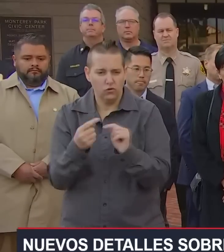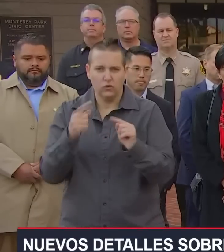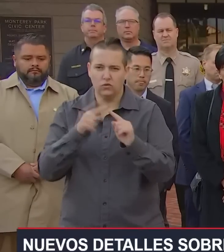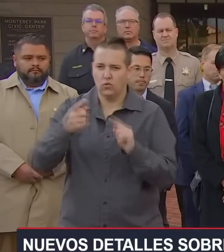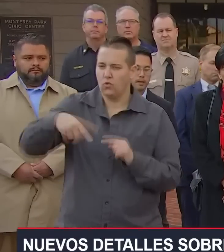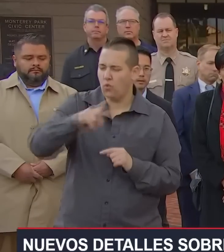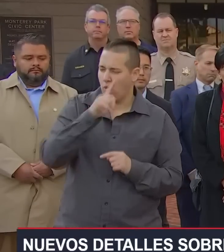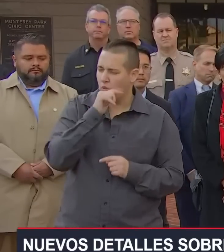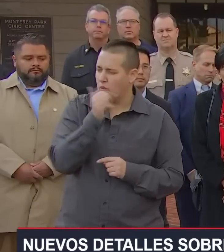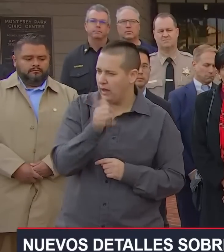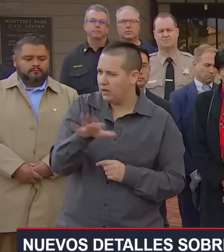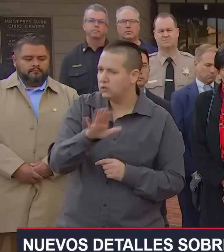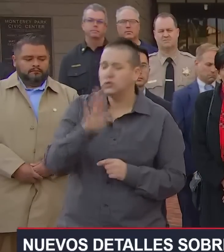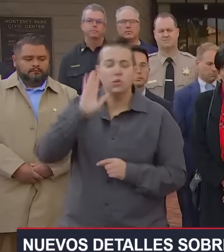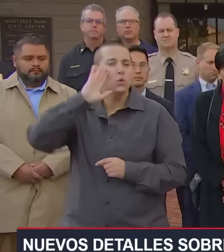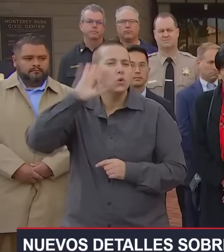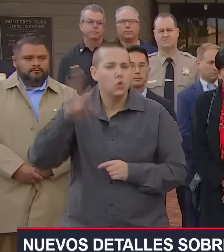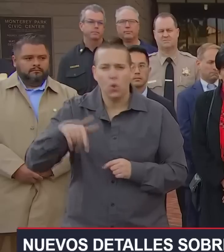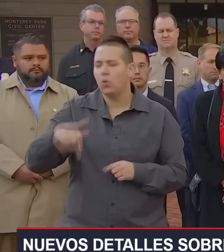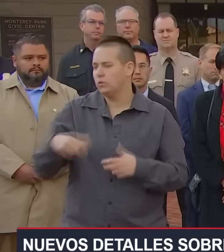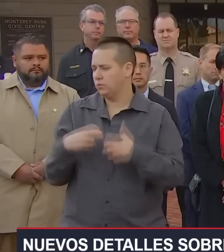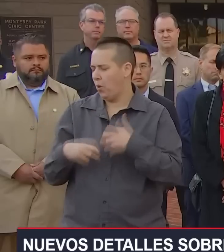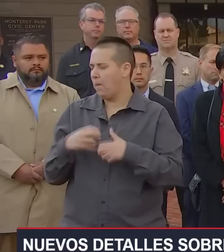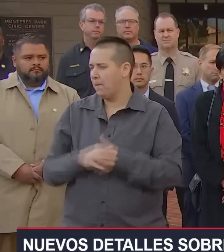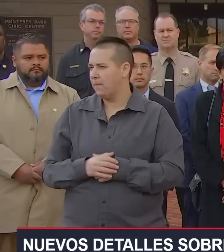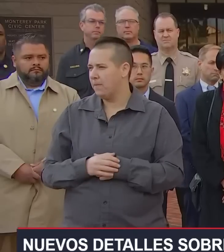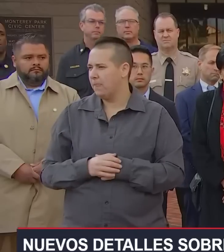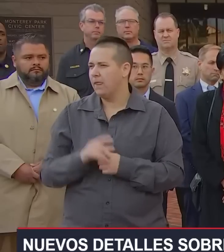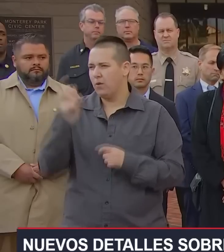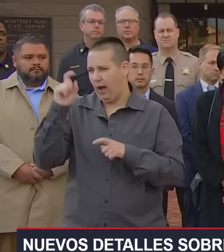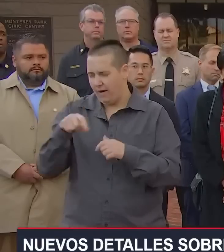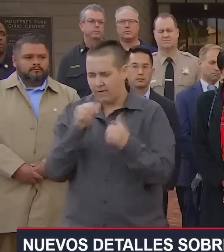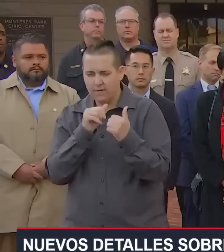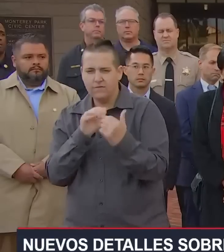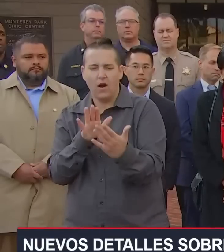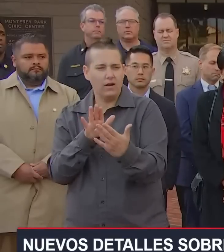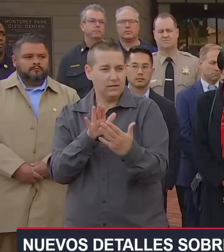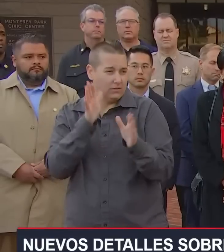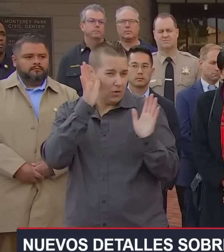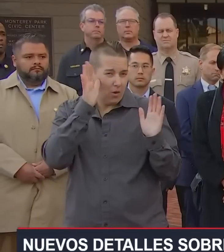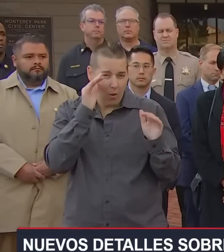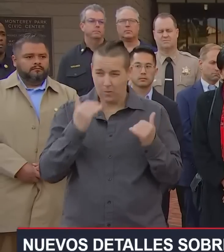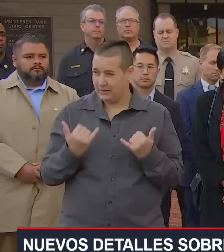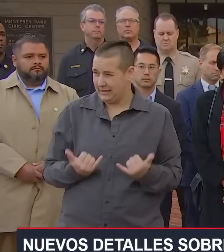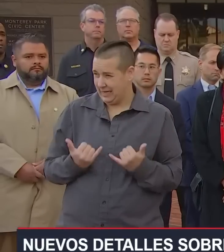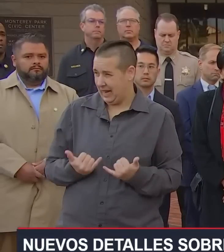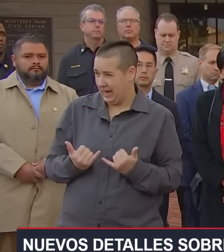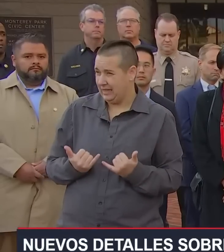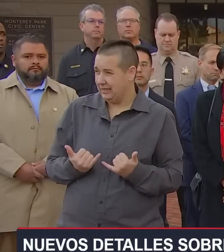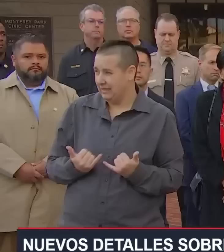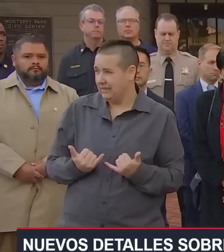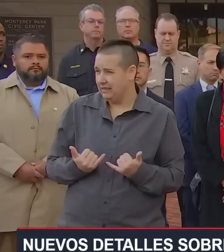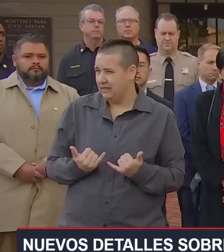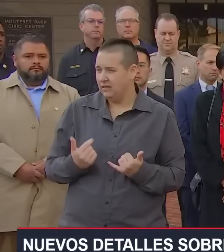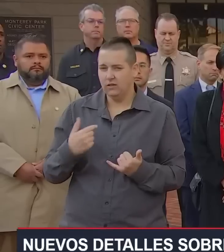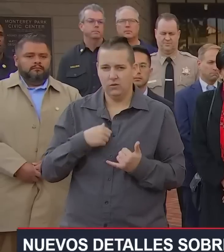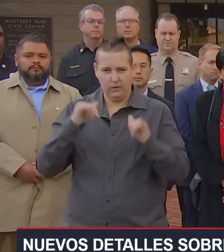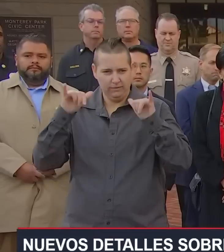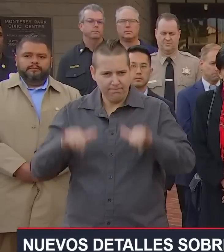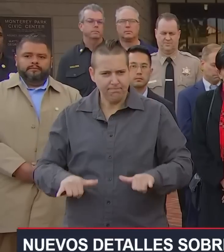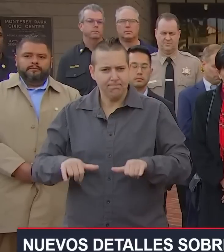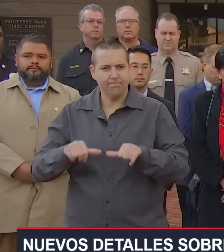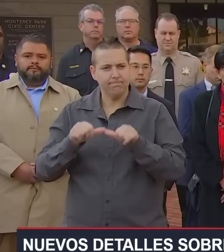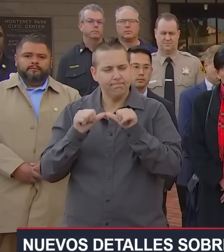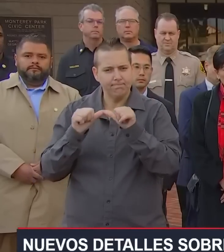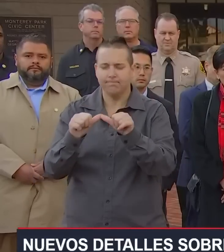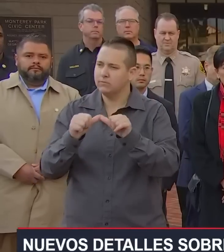cuando vimos asaltos contra personas de ascendencia asiática sabemos que esto es un problema que tenemos que enfrentar